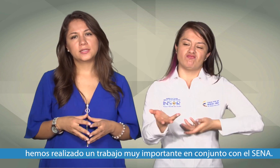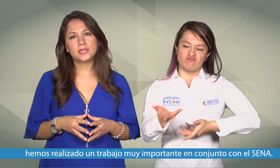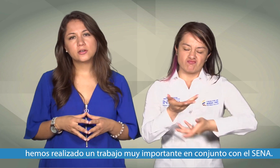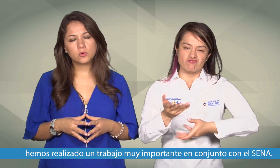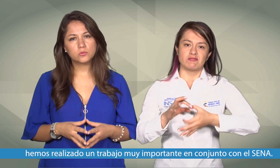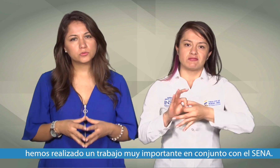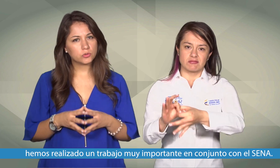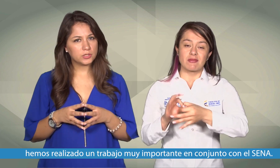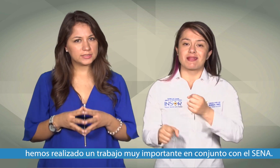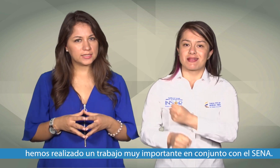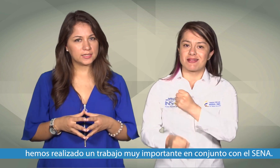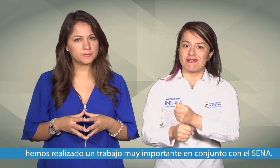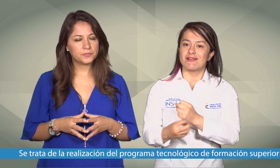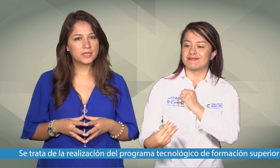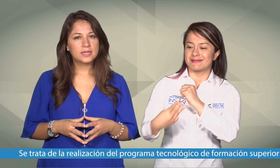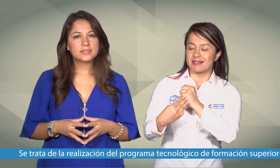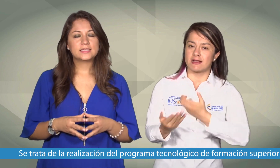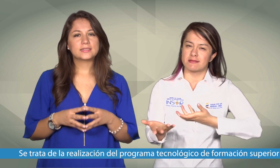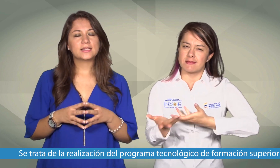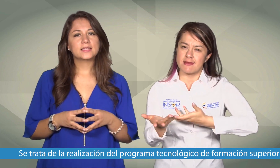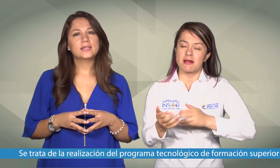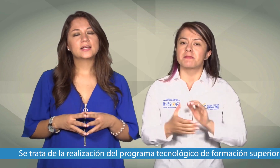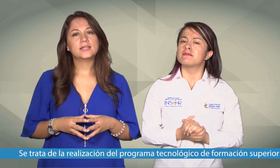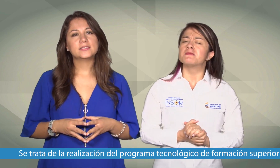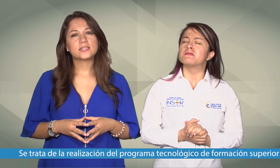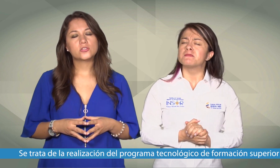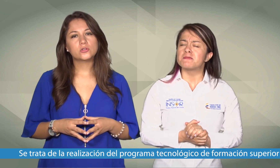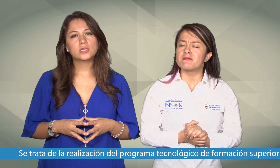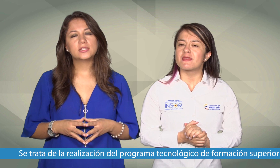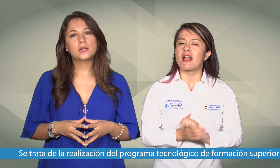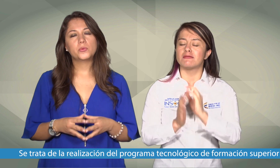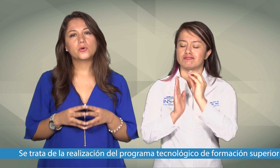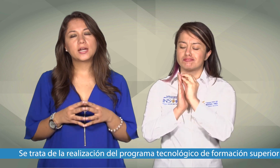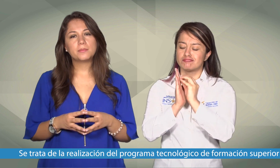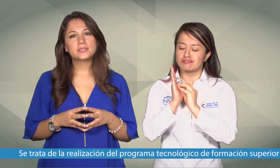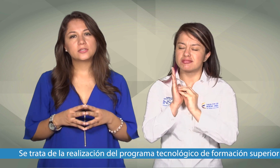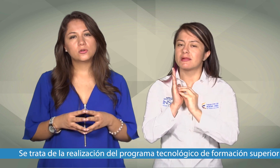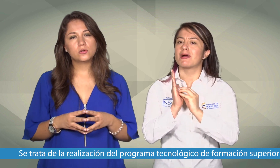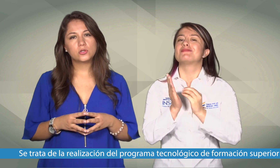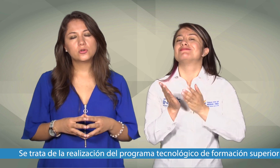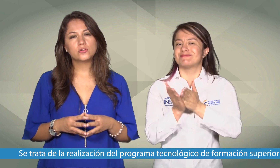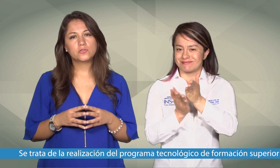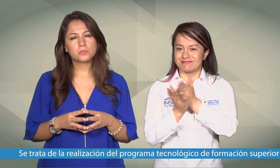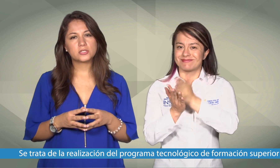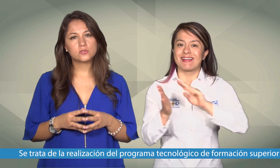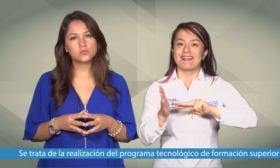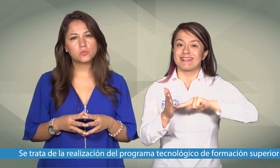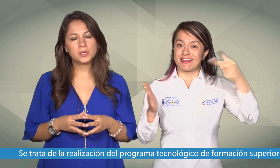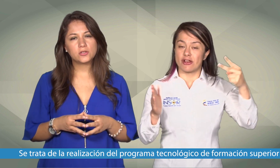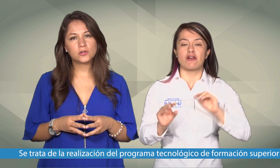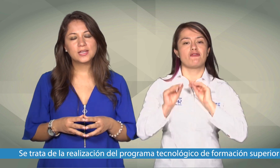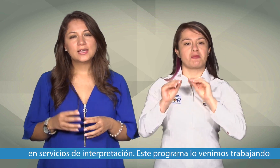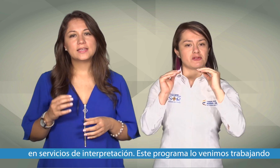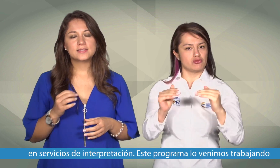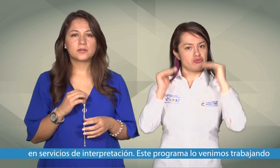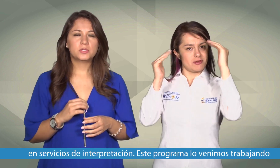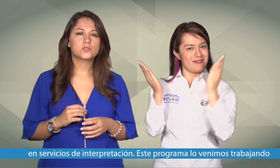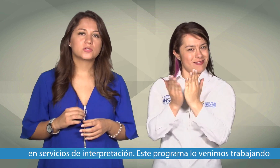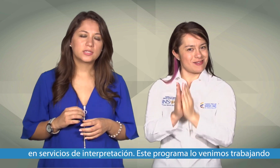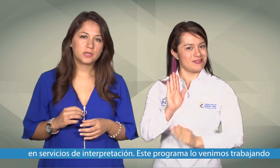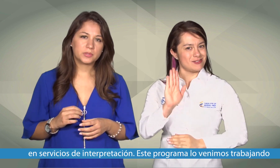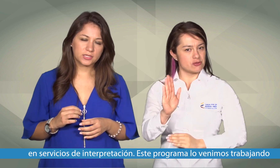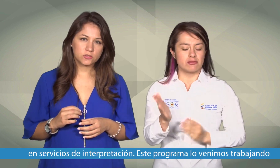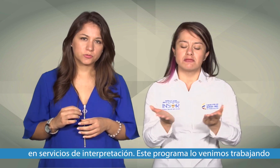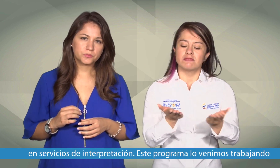importante en conjunto con el SENA. Se trata de la realización del Programa Tecnológico de Formación Superior en